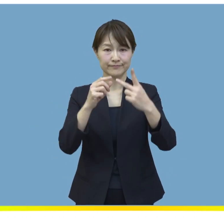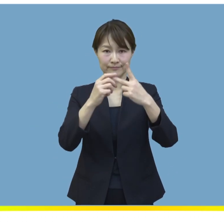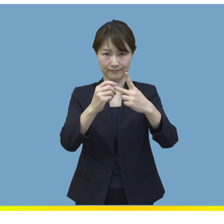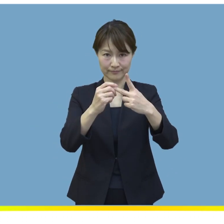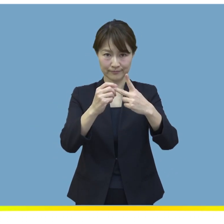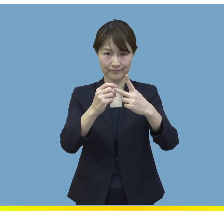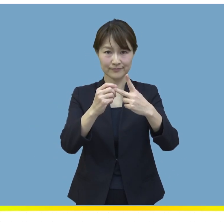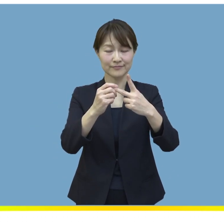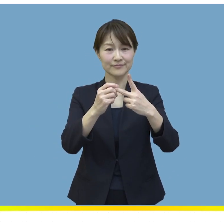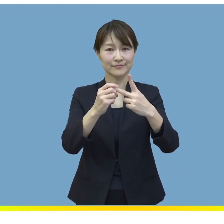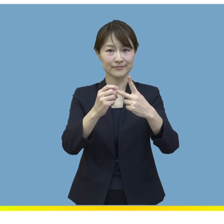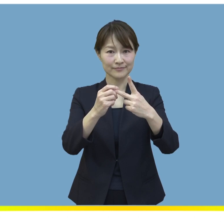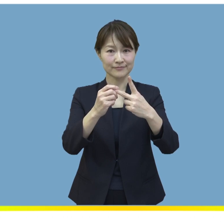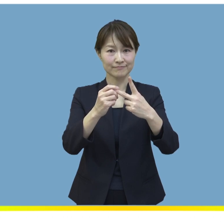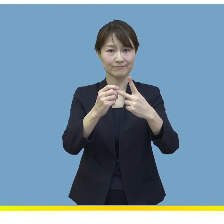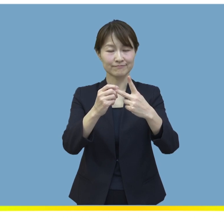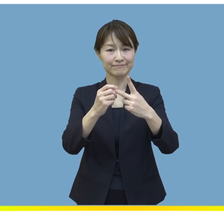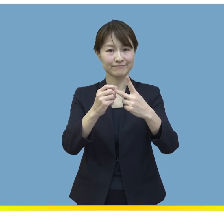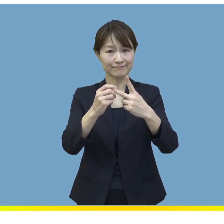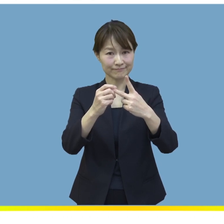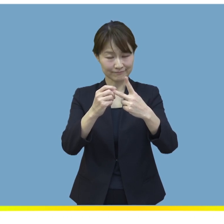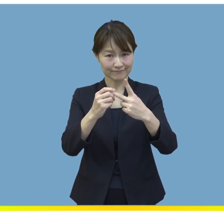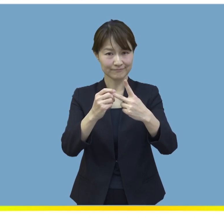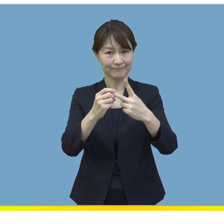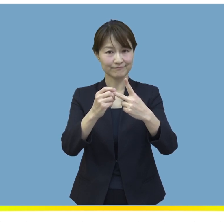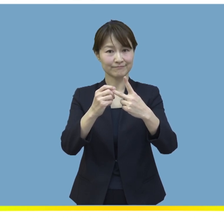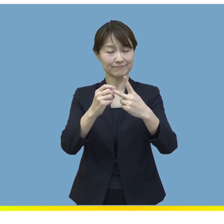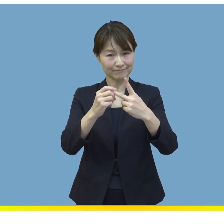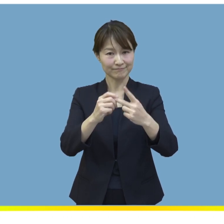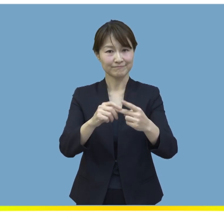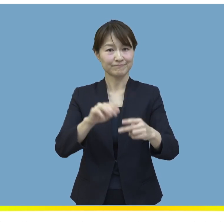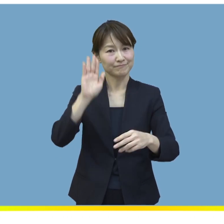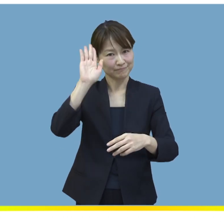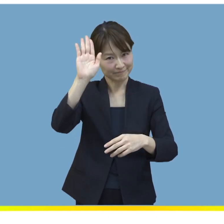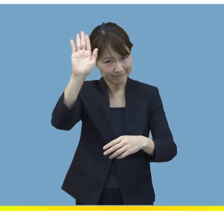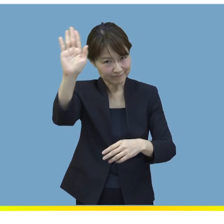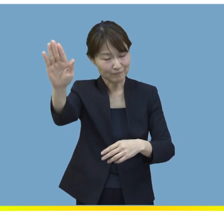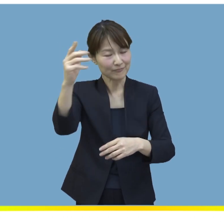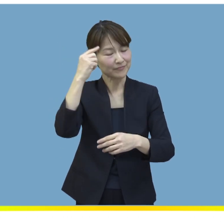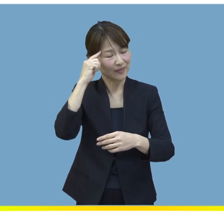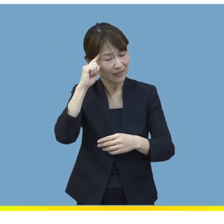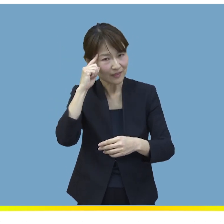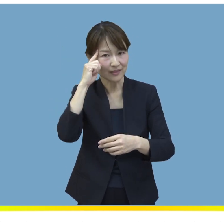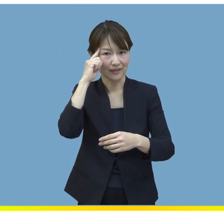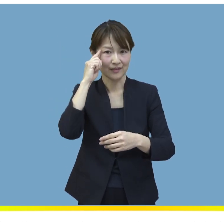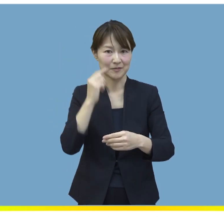2みんながこの先の備えをすること